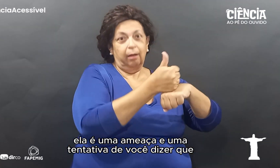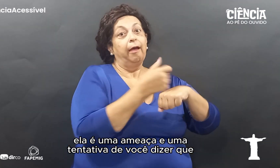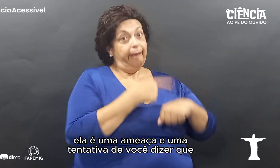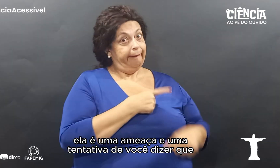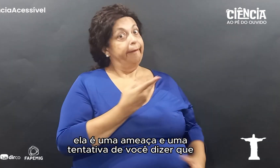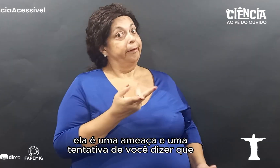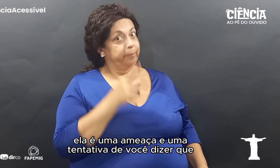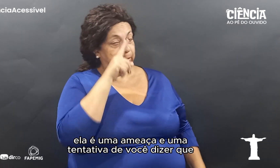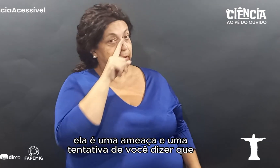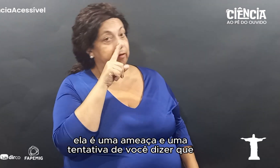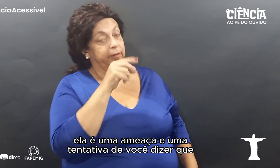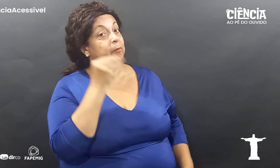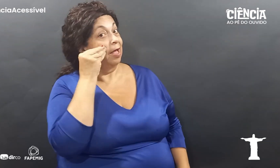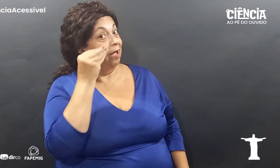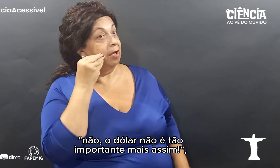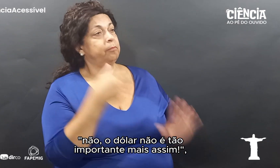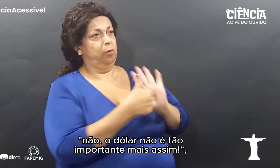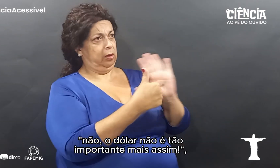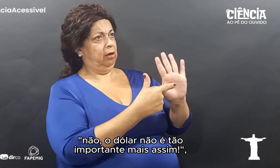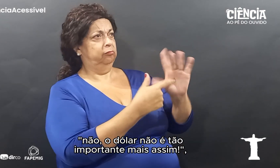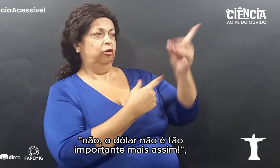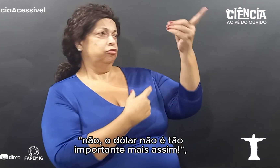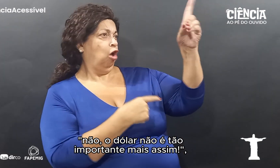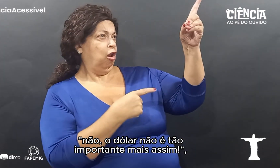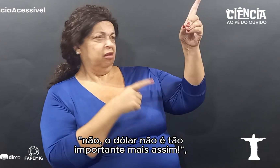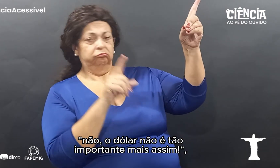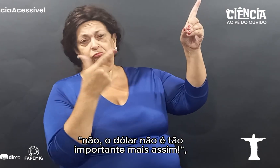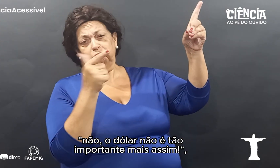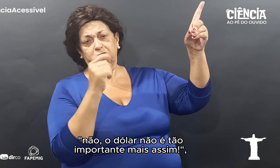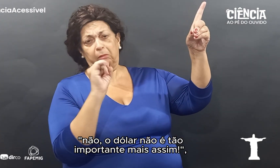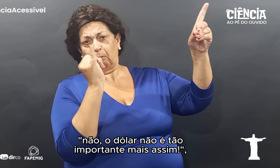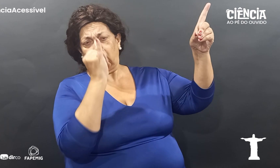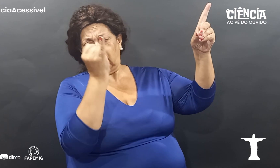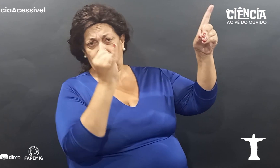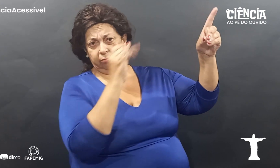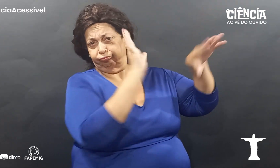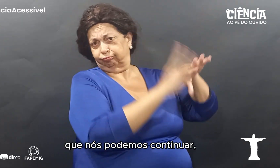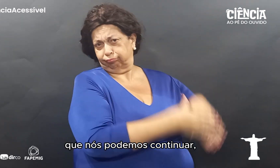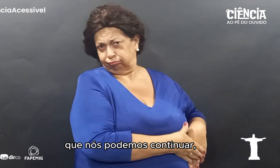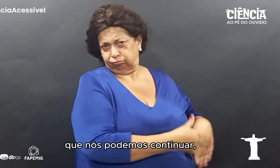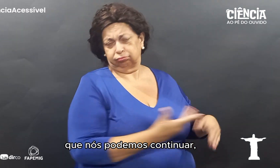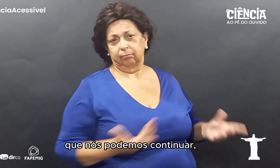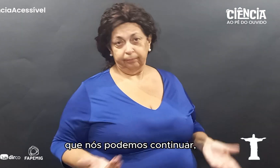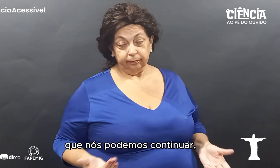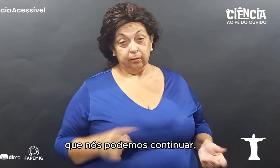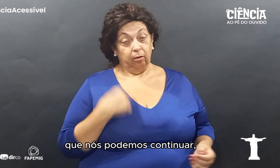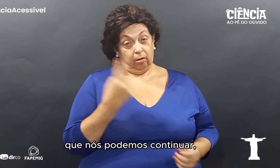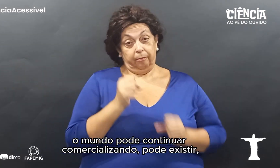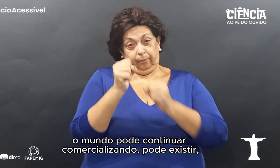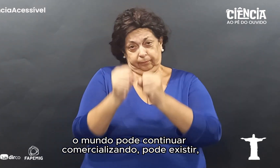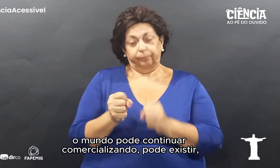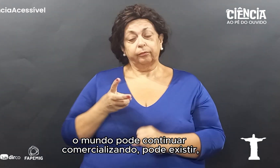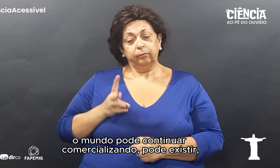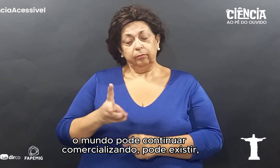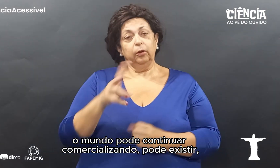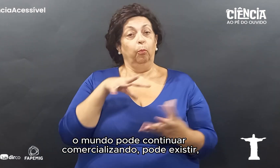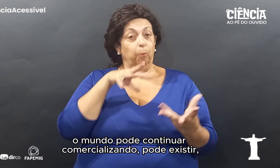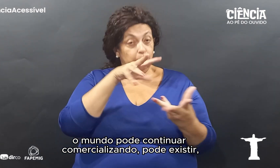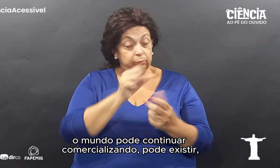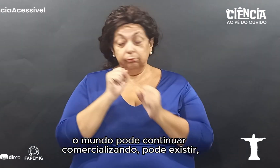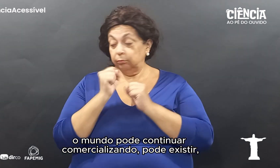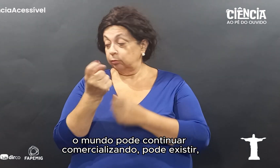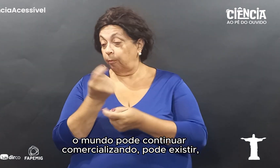uma tentativa de você dizer que não, o dólar não é tão importante mais assim. Né? Que nós podemos continuar, o mundo pode